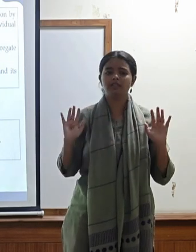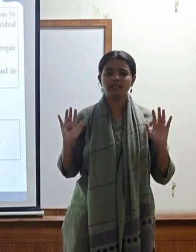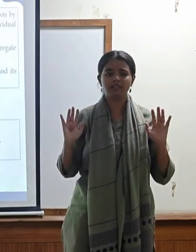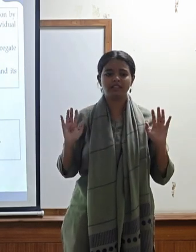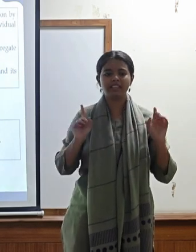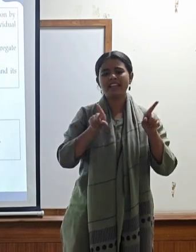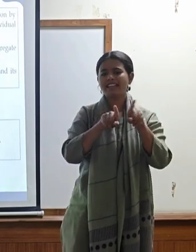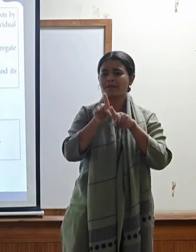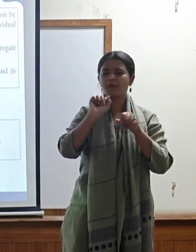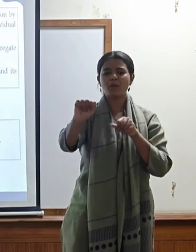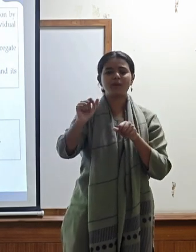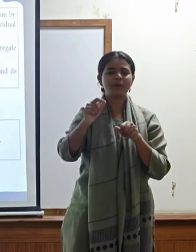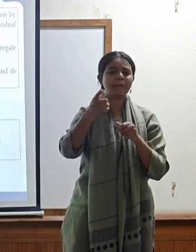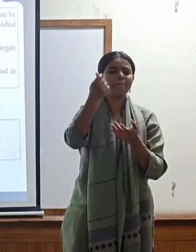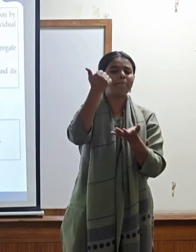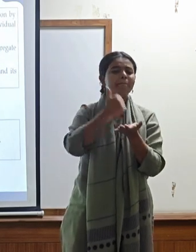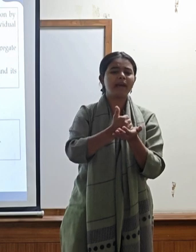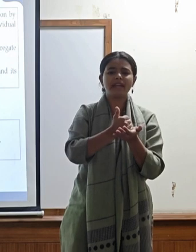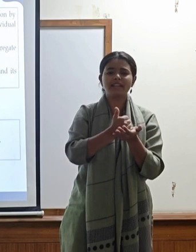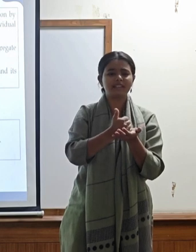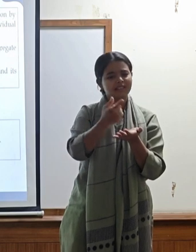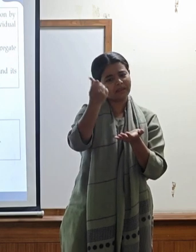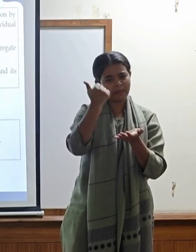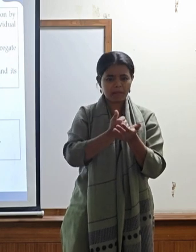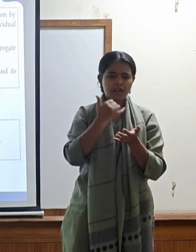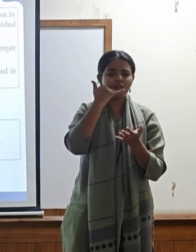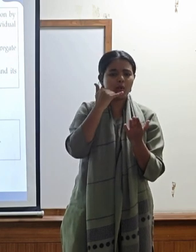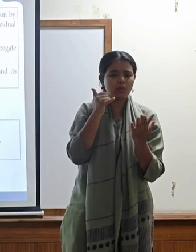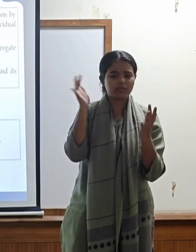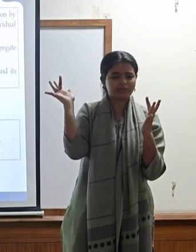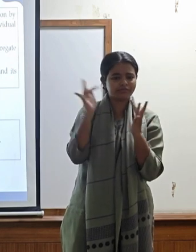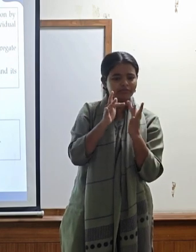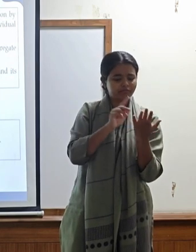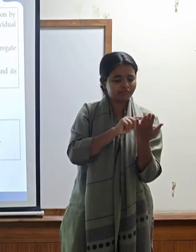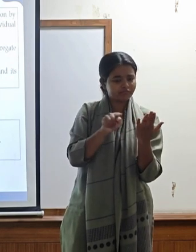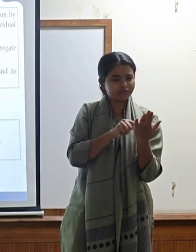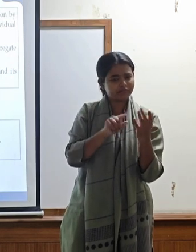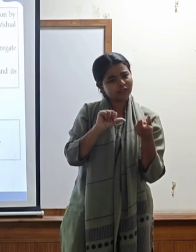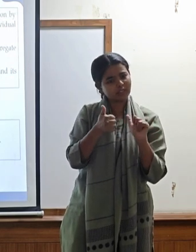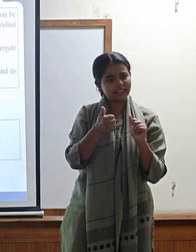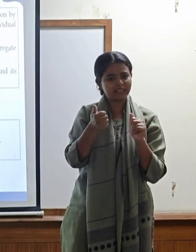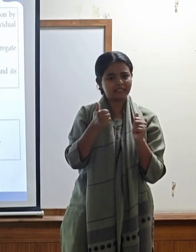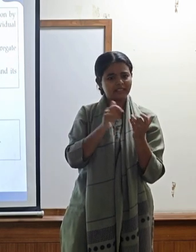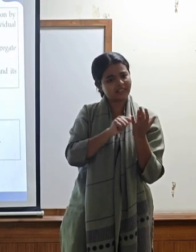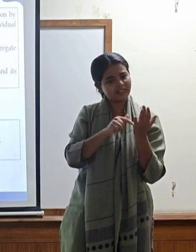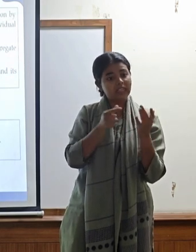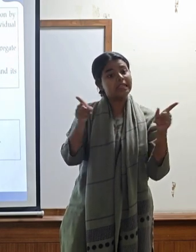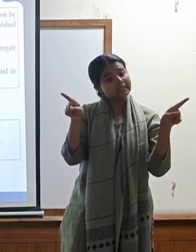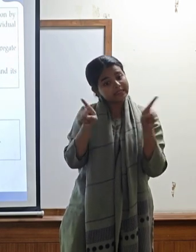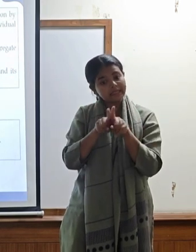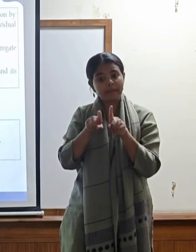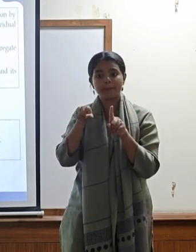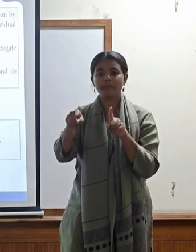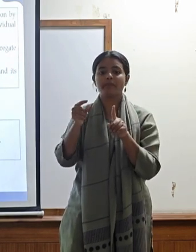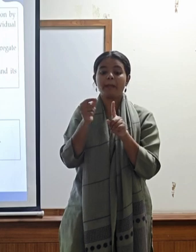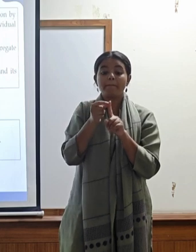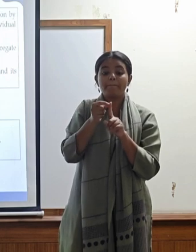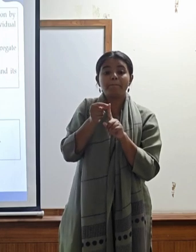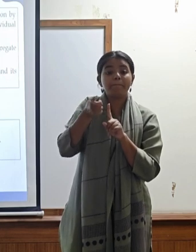बैंक अकाउंट यूज करते हैं थ्रू मोबाइल ऐप, इंटरनेट बैंकिंग, सेम मैनर में आपके पास आपका पेंशन अकाउंट डील